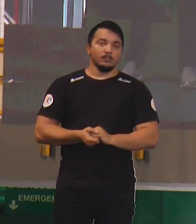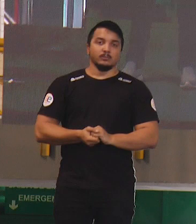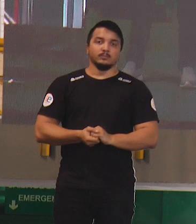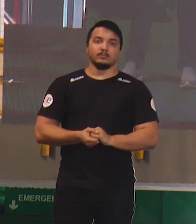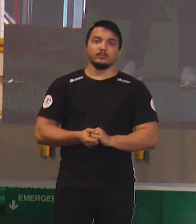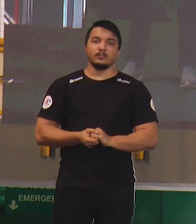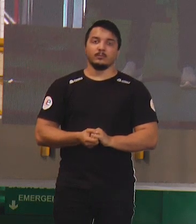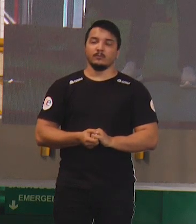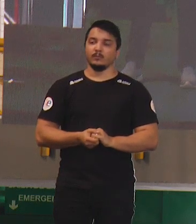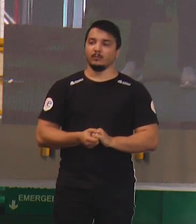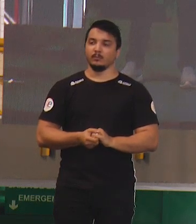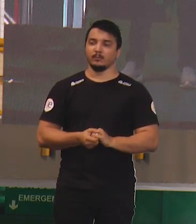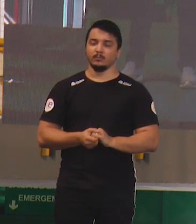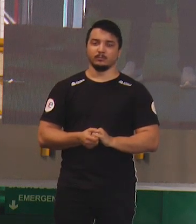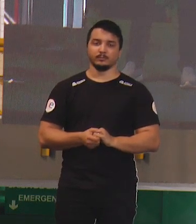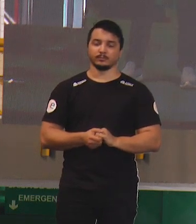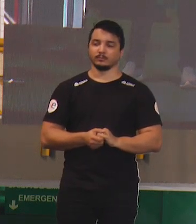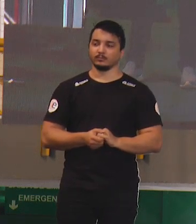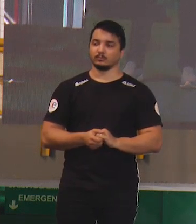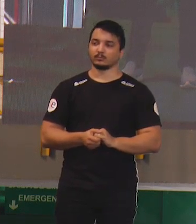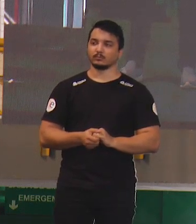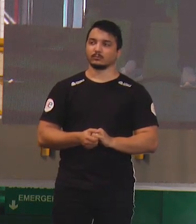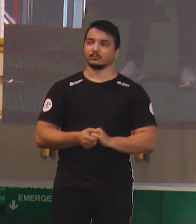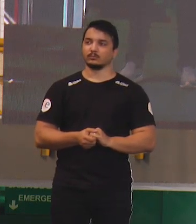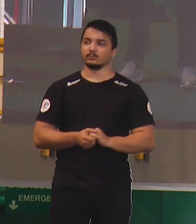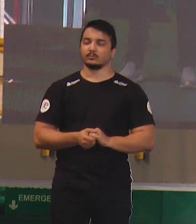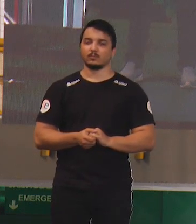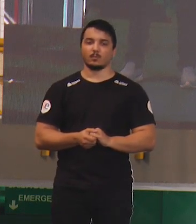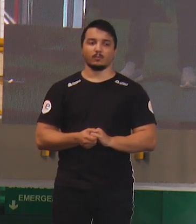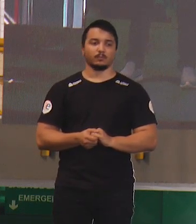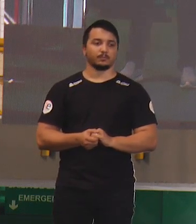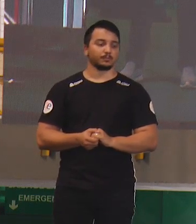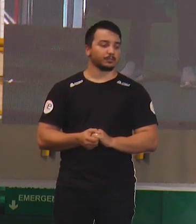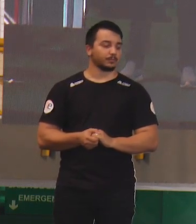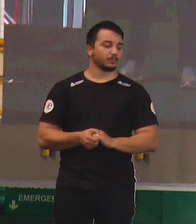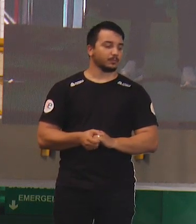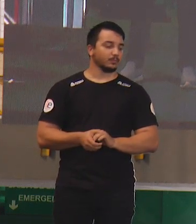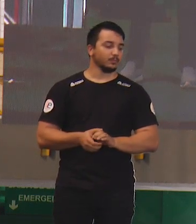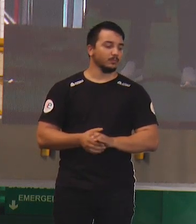Disfunção erétil, mesmo com substâncias.